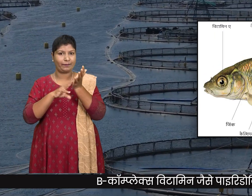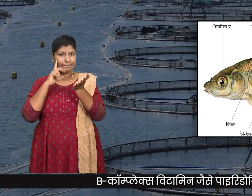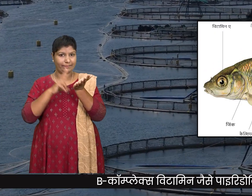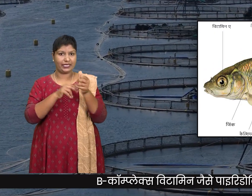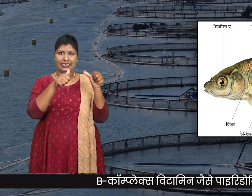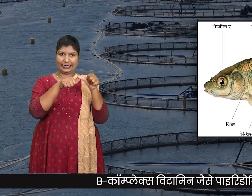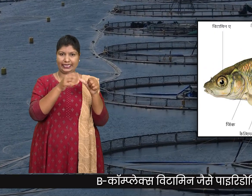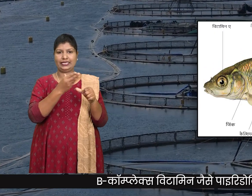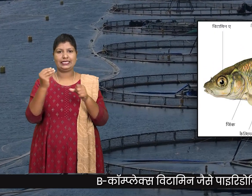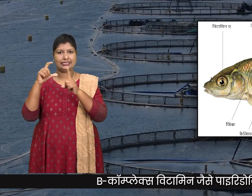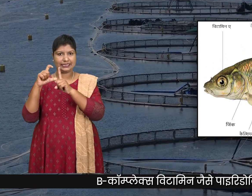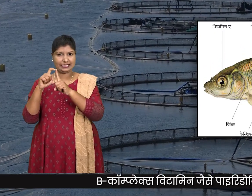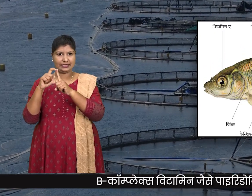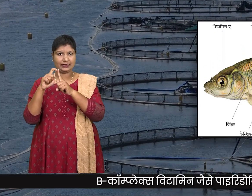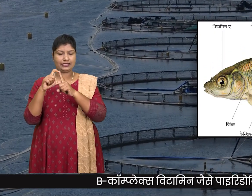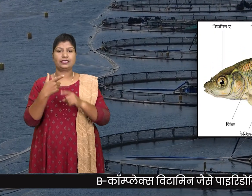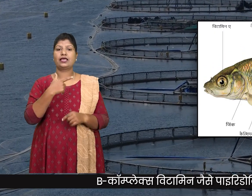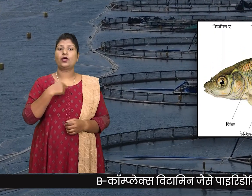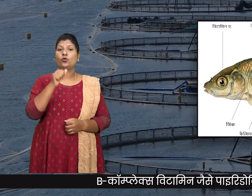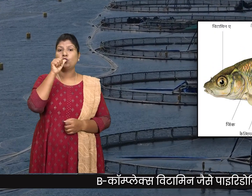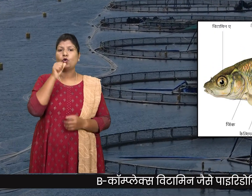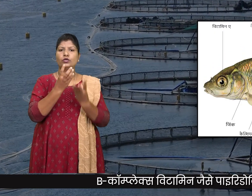कॉम्प्लेक्स विटामिन जैसे पायरिडॉक्सिन,